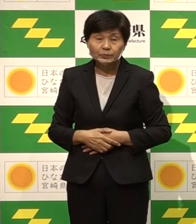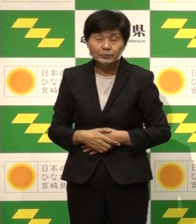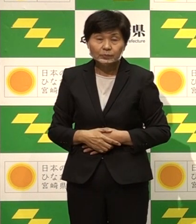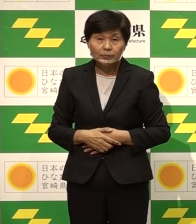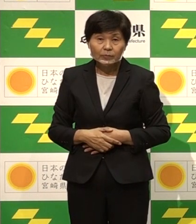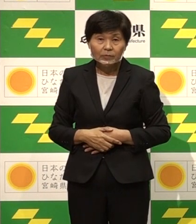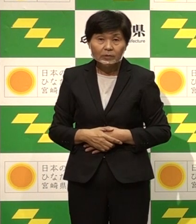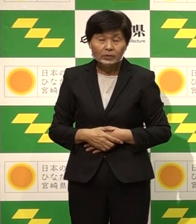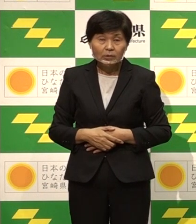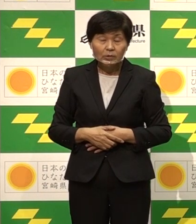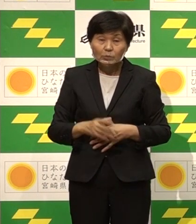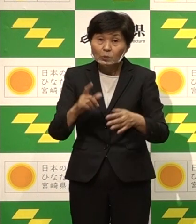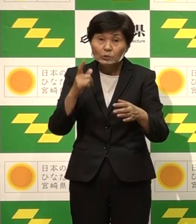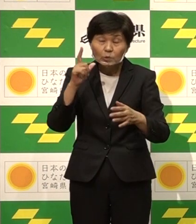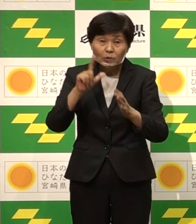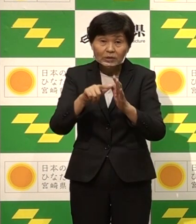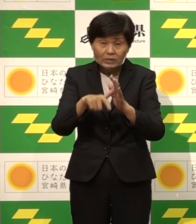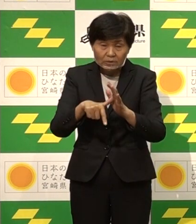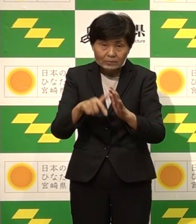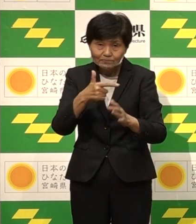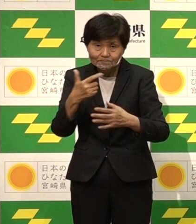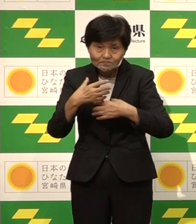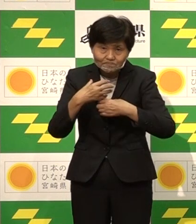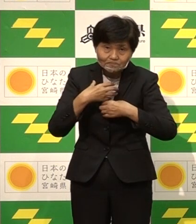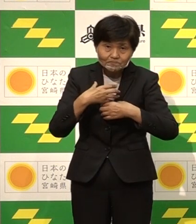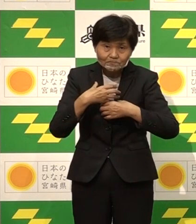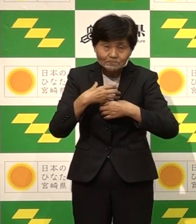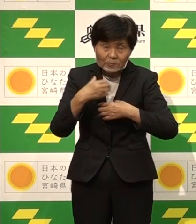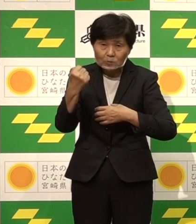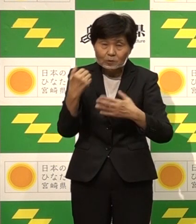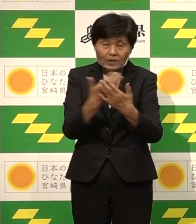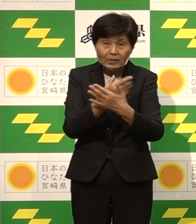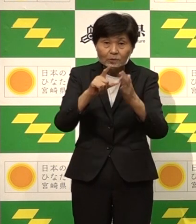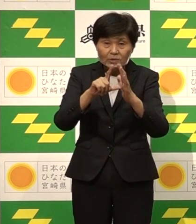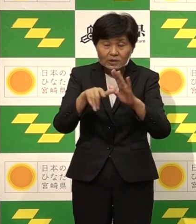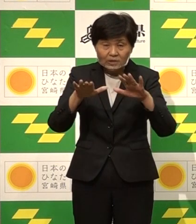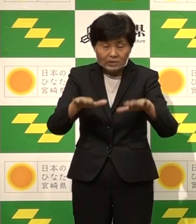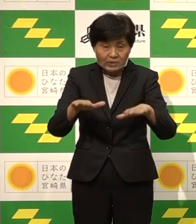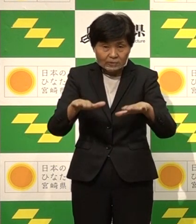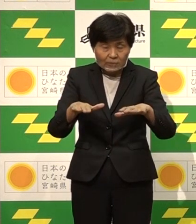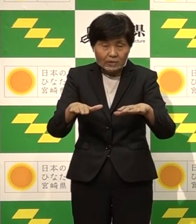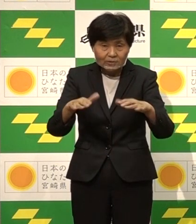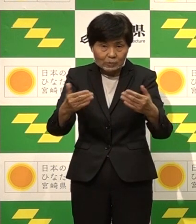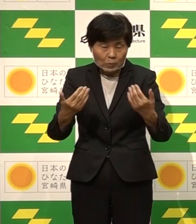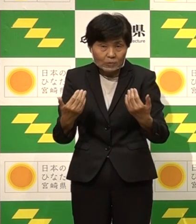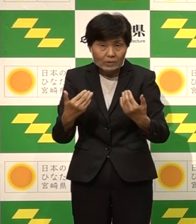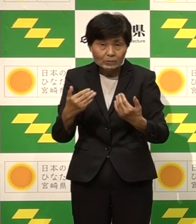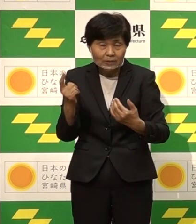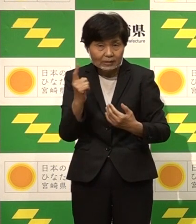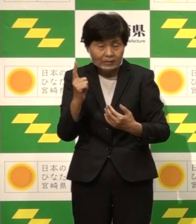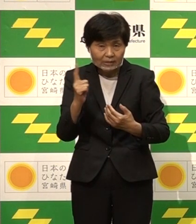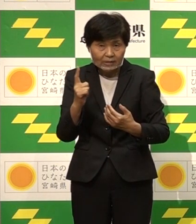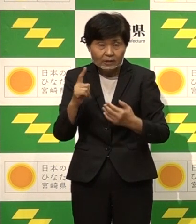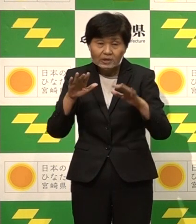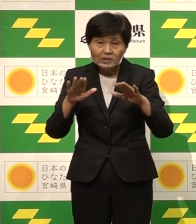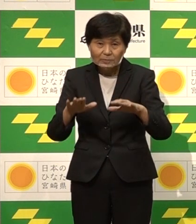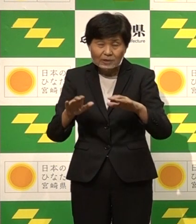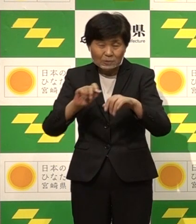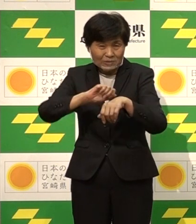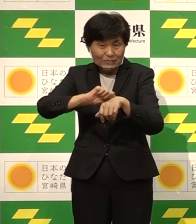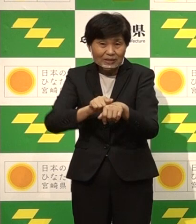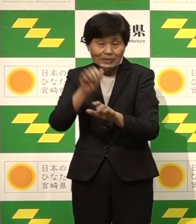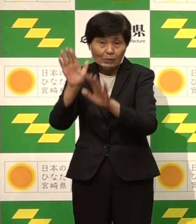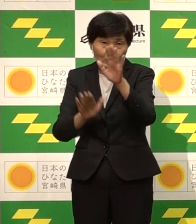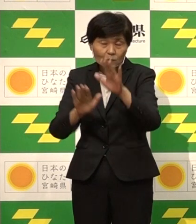ております。その時にやはり今後着目すべきは、今大変より厳しい状況にある沖縄において